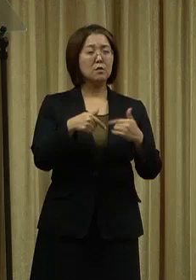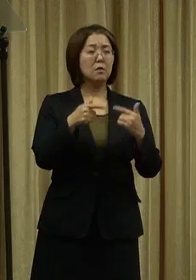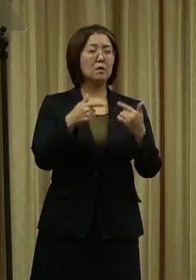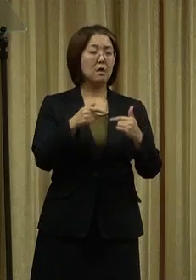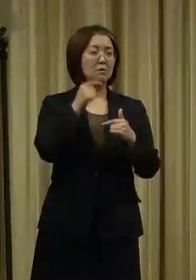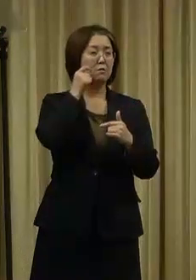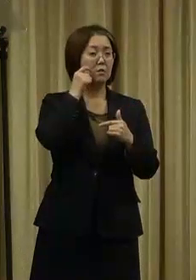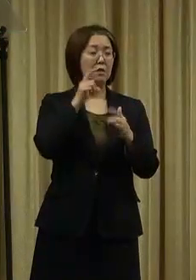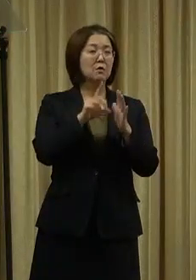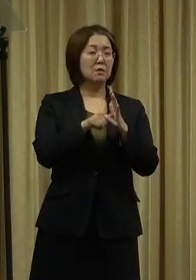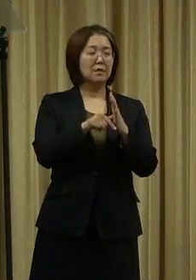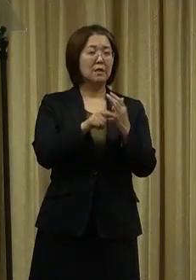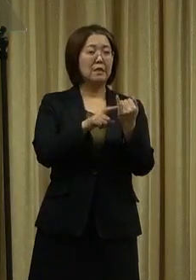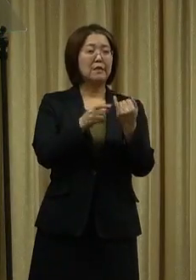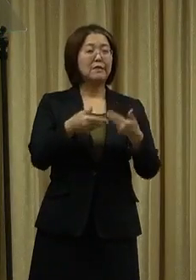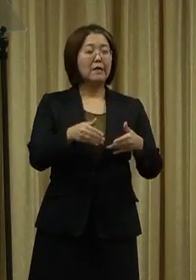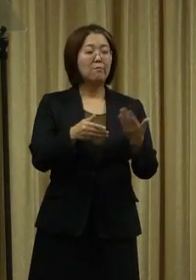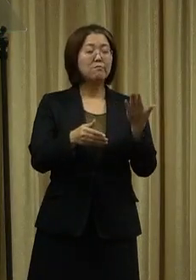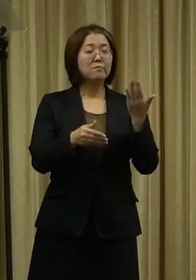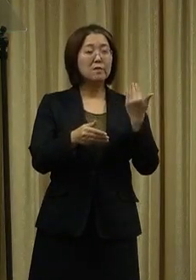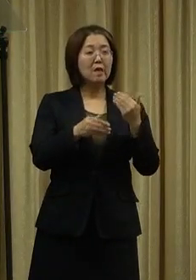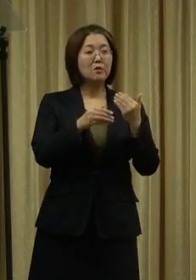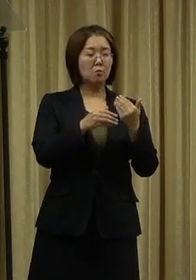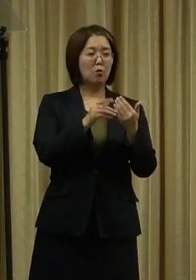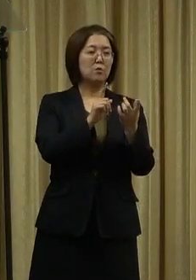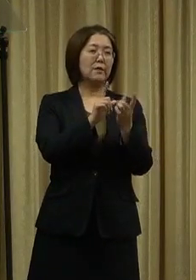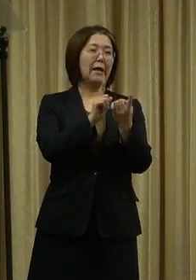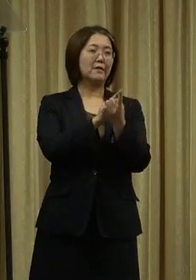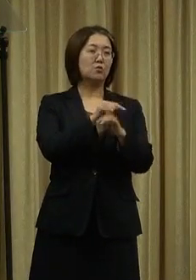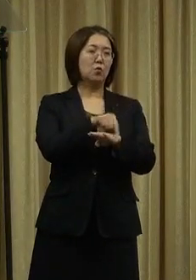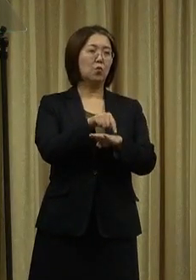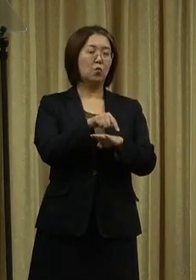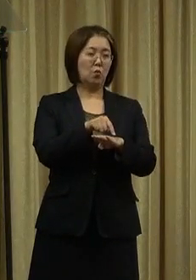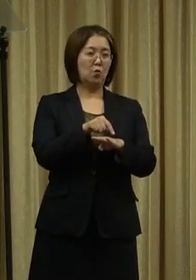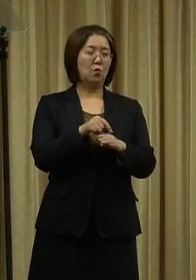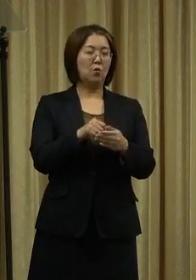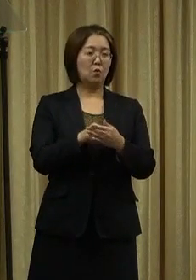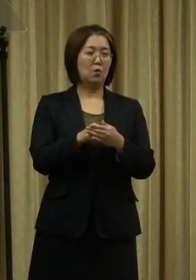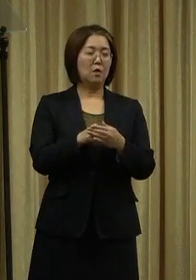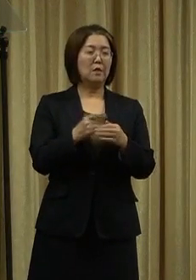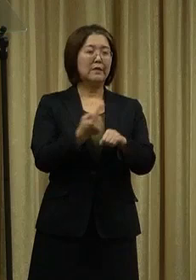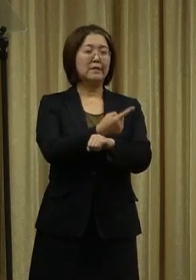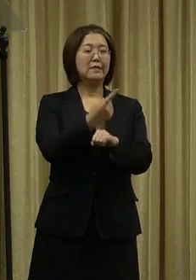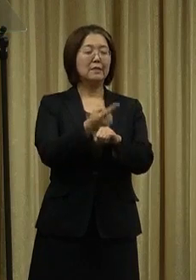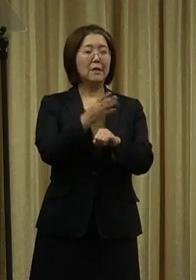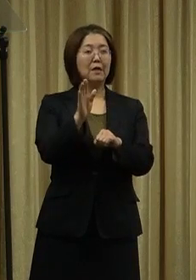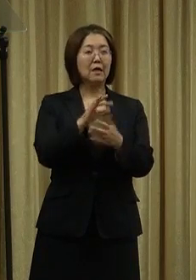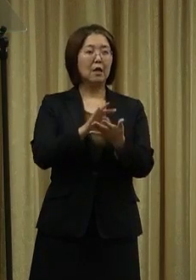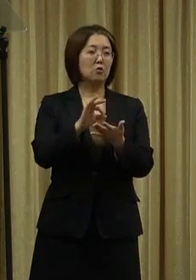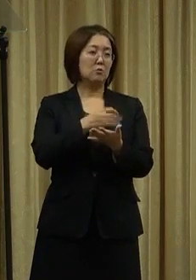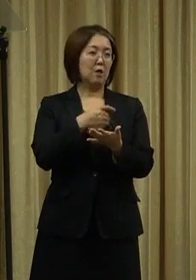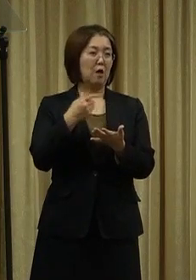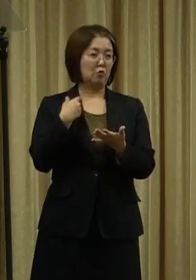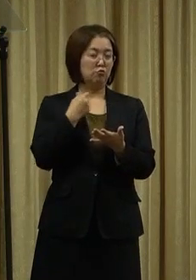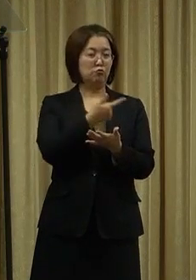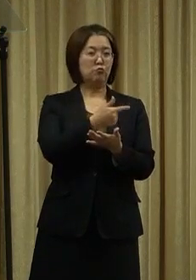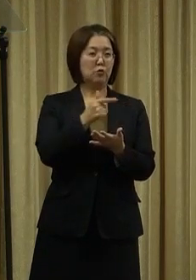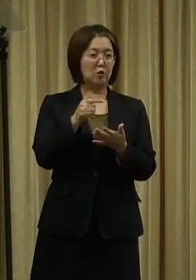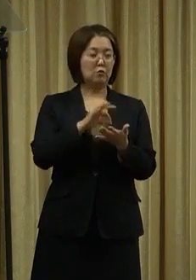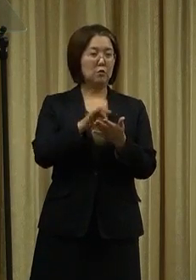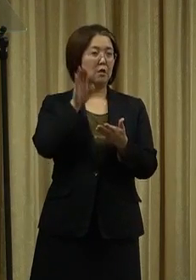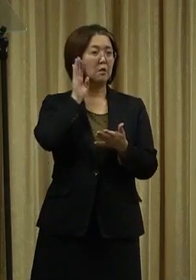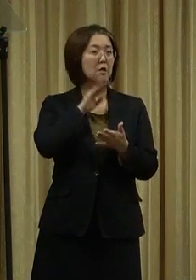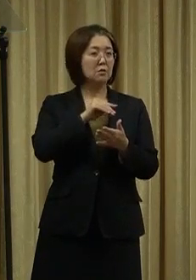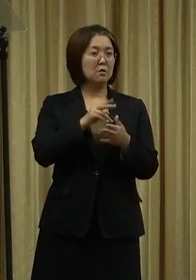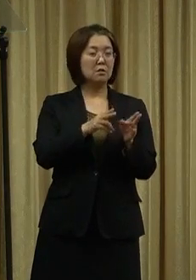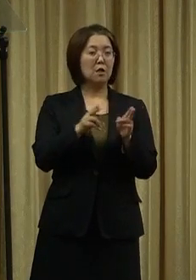の家庭を対象に追加するほか、1時間単位での利用を可能とするなど、使い勝手の良さを高めてまいります